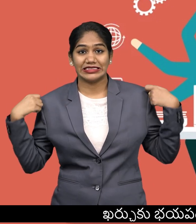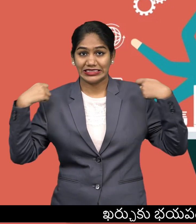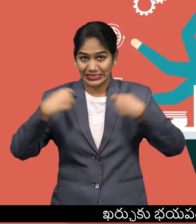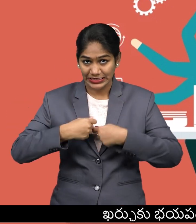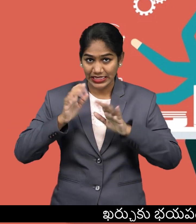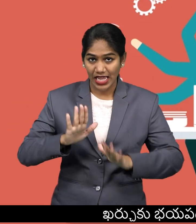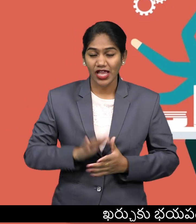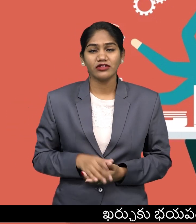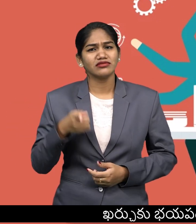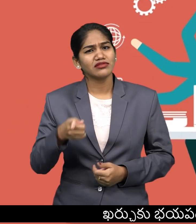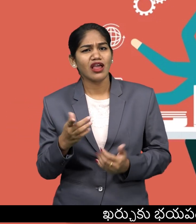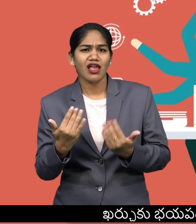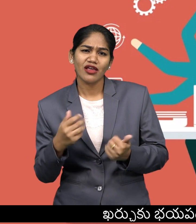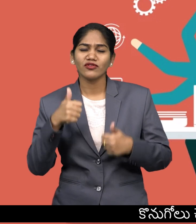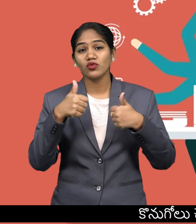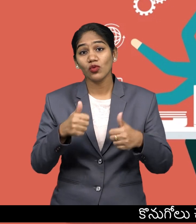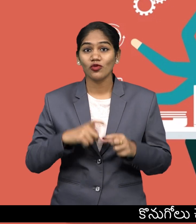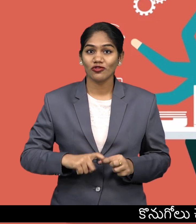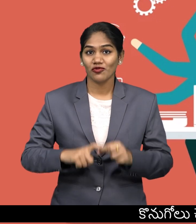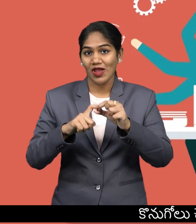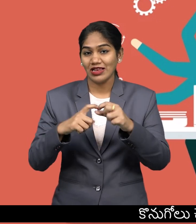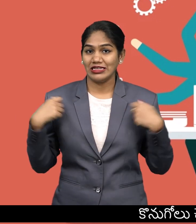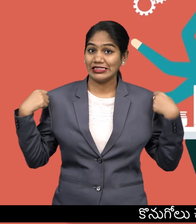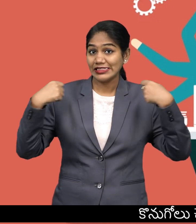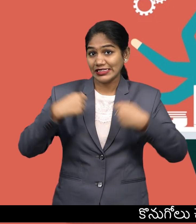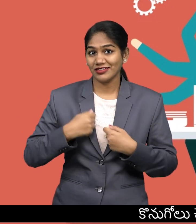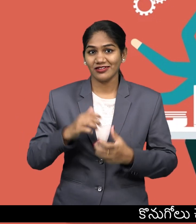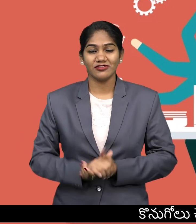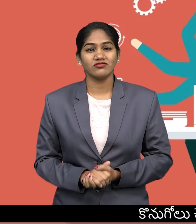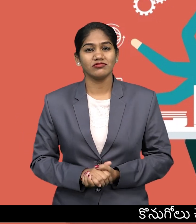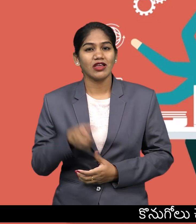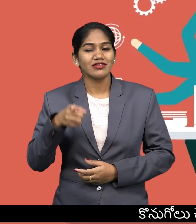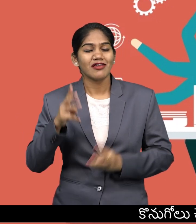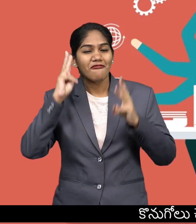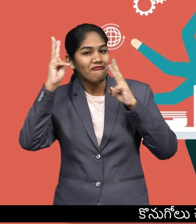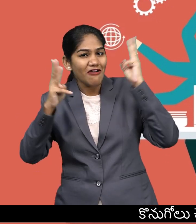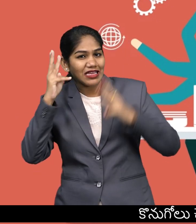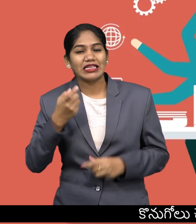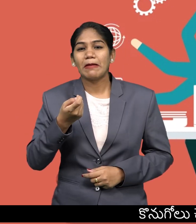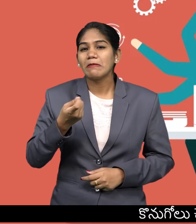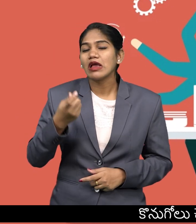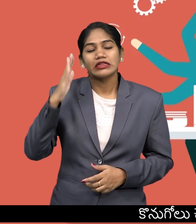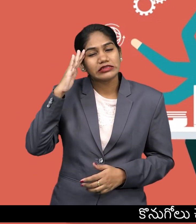ఖర్చుకు భయపడకుండా నాణ్యమైన దుస్తులు కొనుగోలు చేస్తున్నామని చెప్పారు.